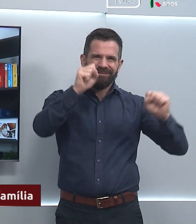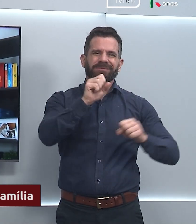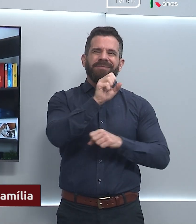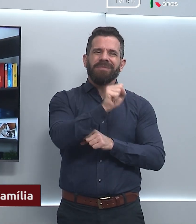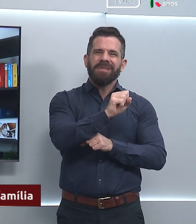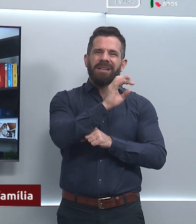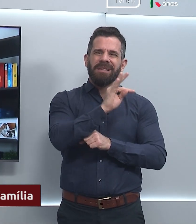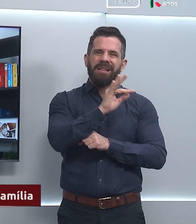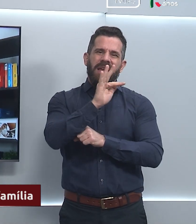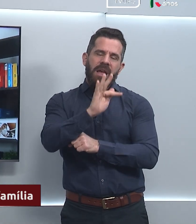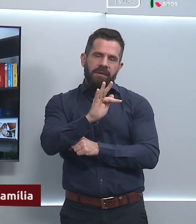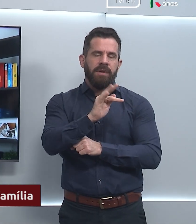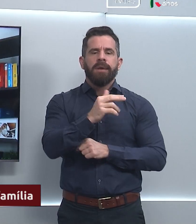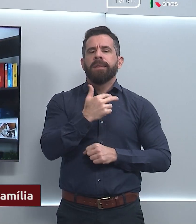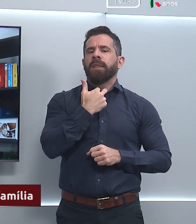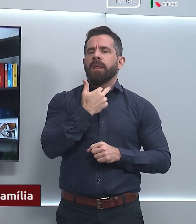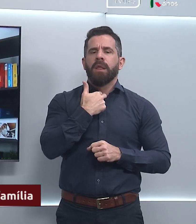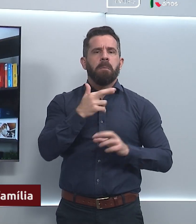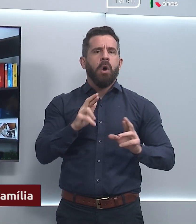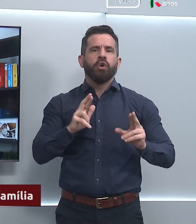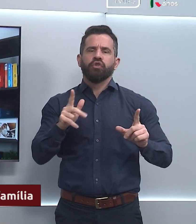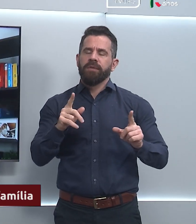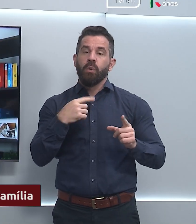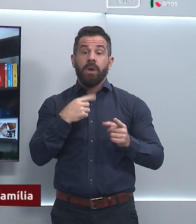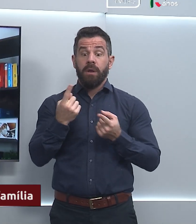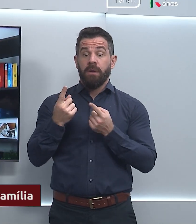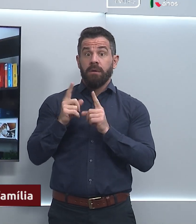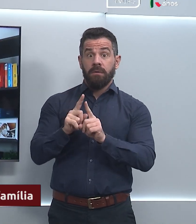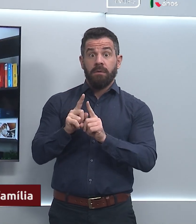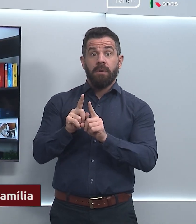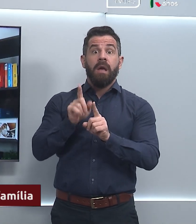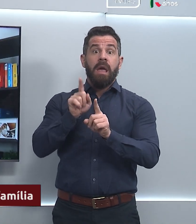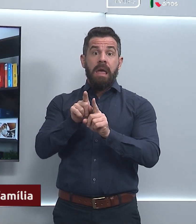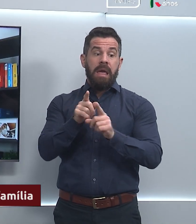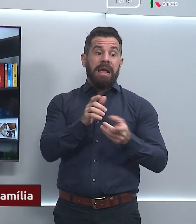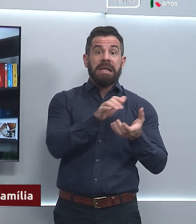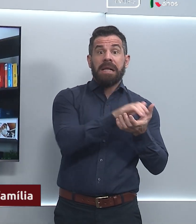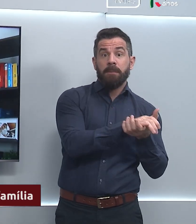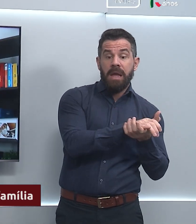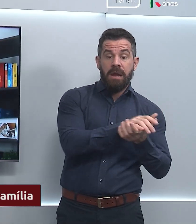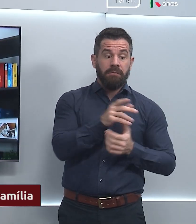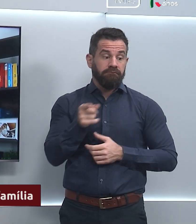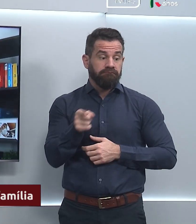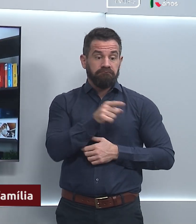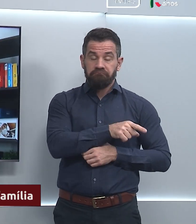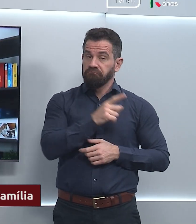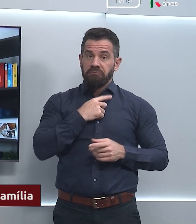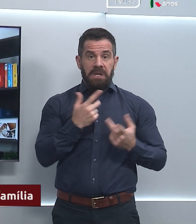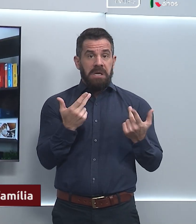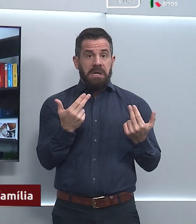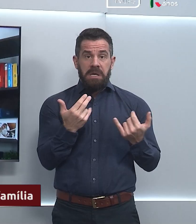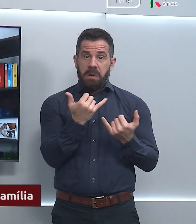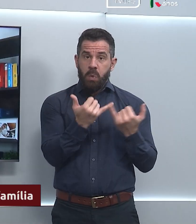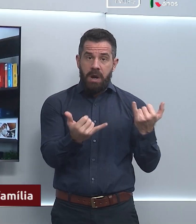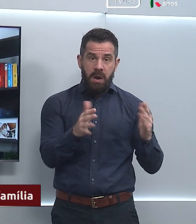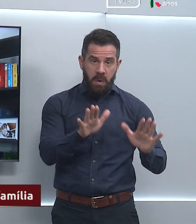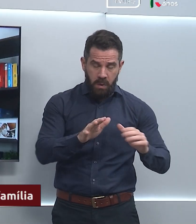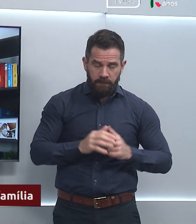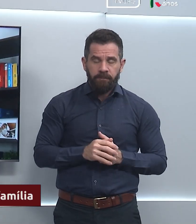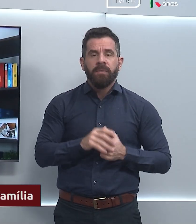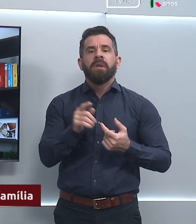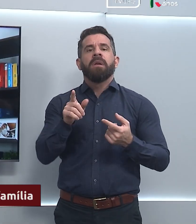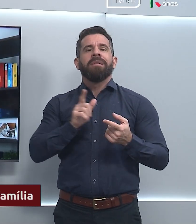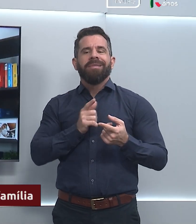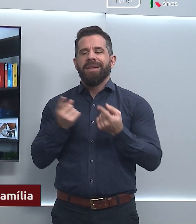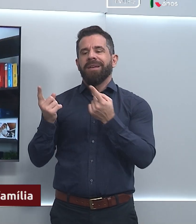haver a diferenciação quando se trata de união estável e casamento para fins sucessórios, por exemplo, as relações